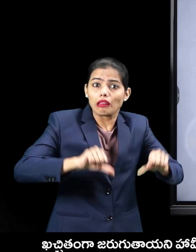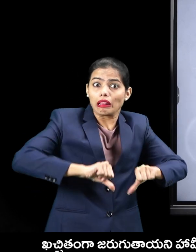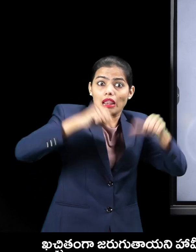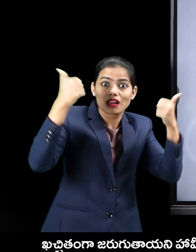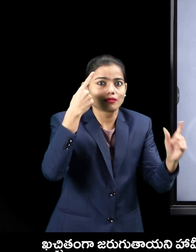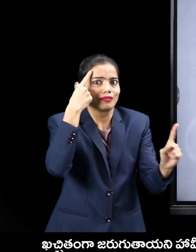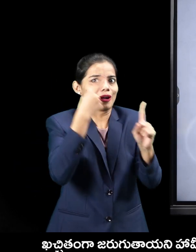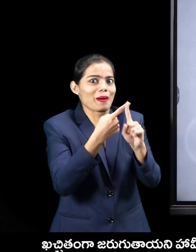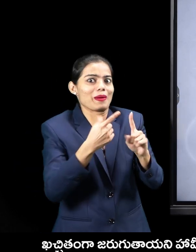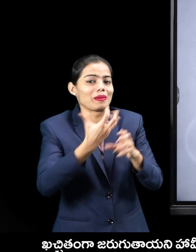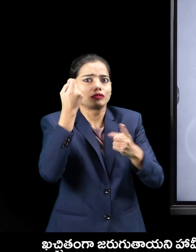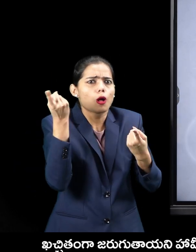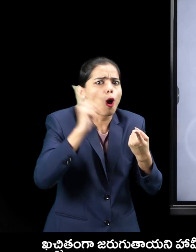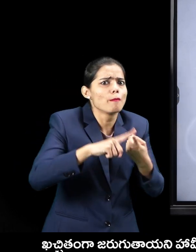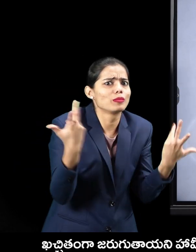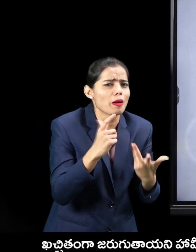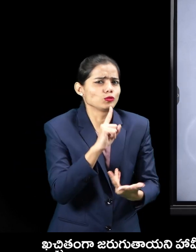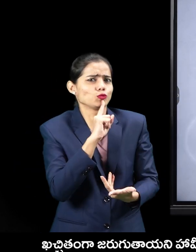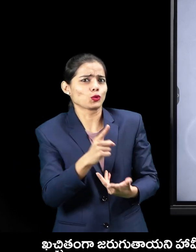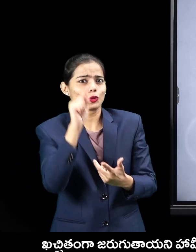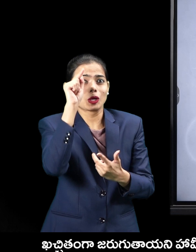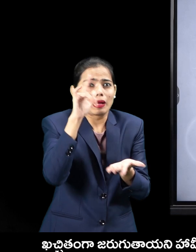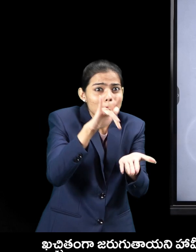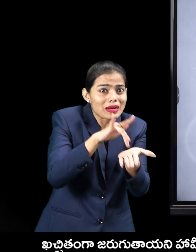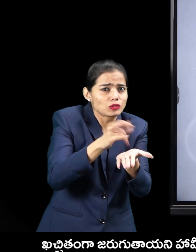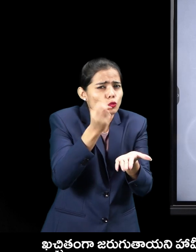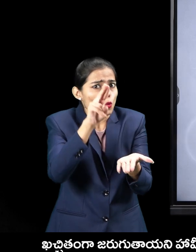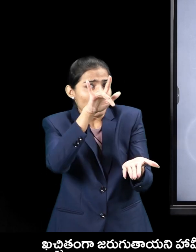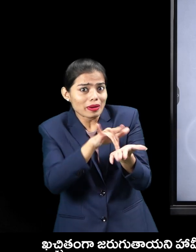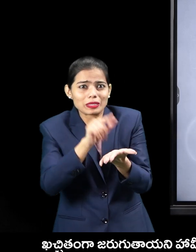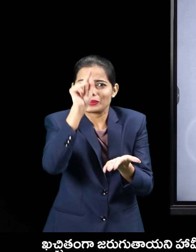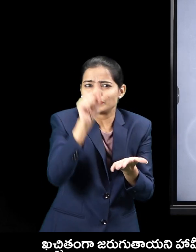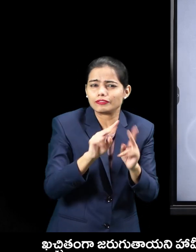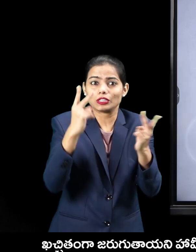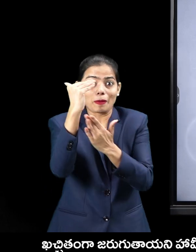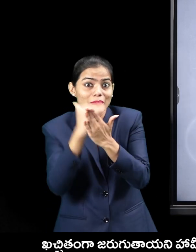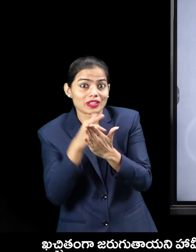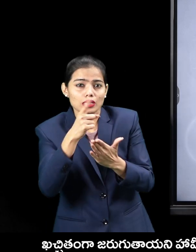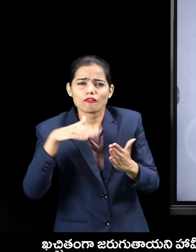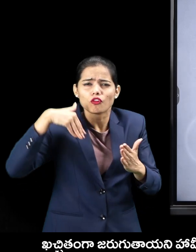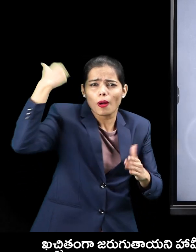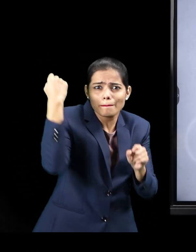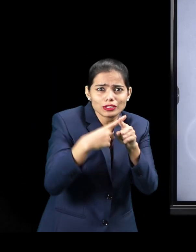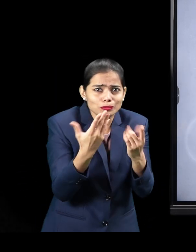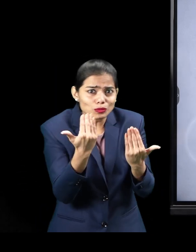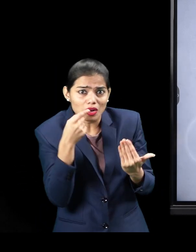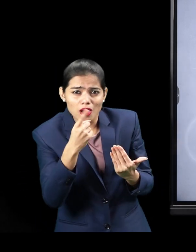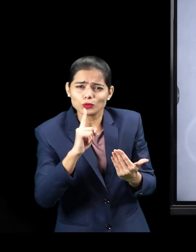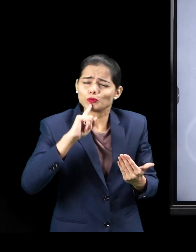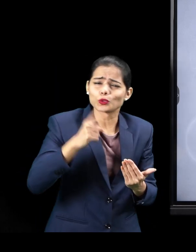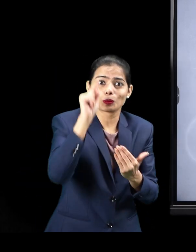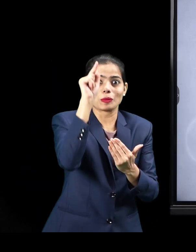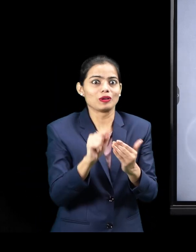జరుగుతాయని హామీ ఇవ్వబడిన సంఘటనను ఖచ్చితంగా లేదా నిర్దిష్టమైన సంఘటనగా పిలుస్తారు.